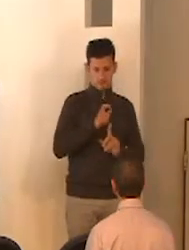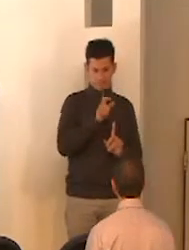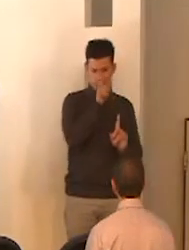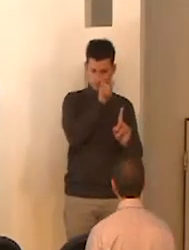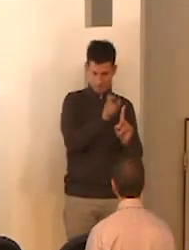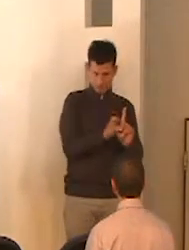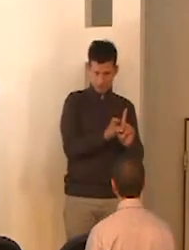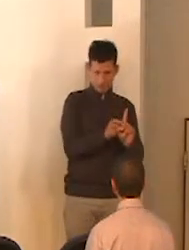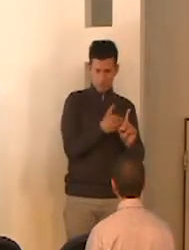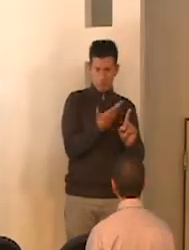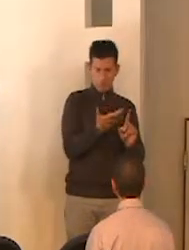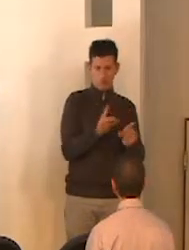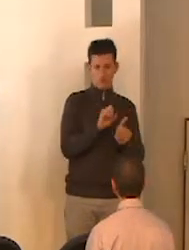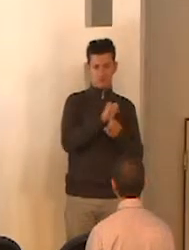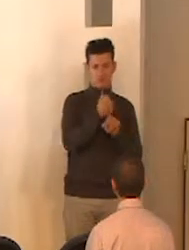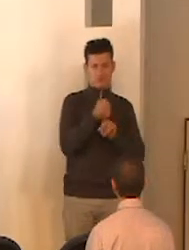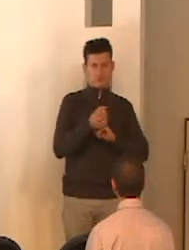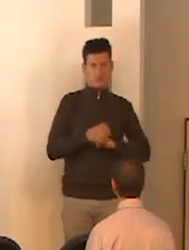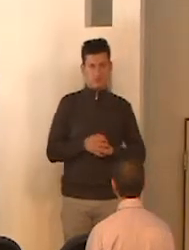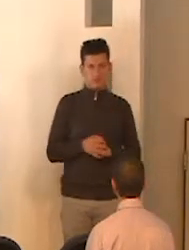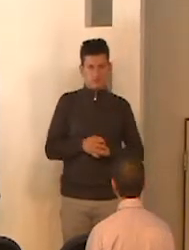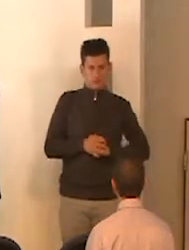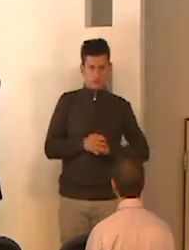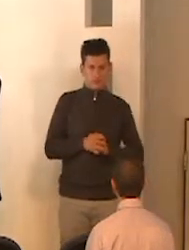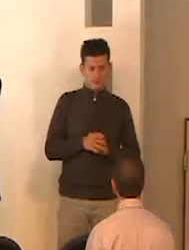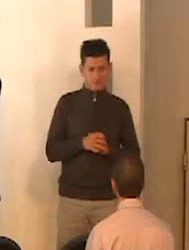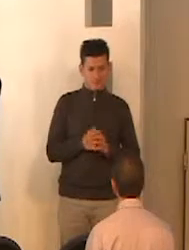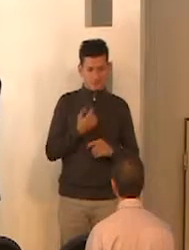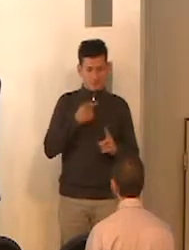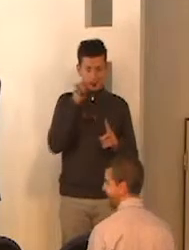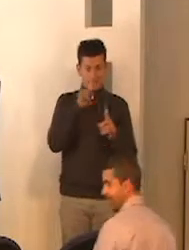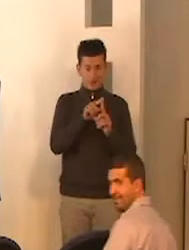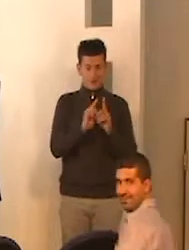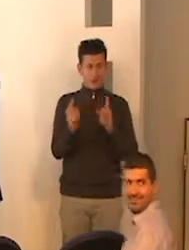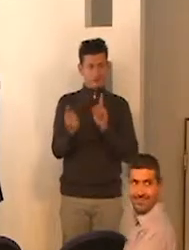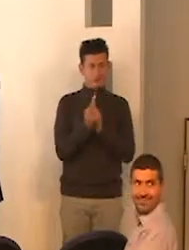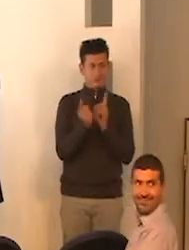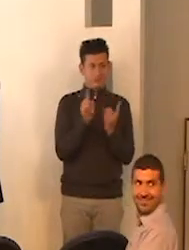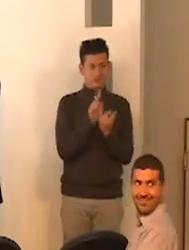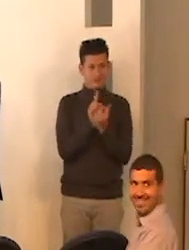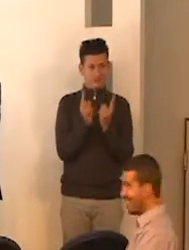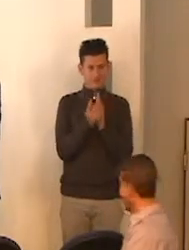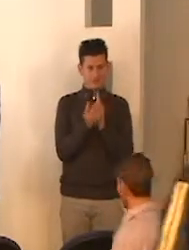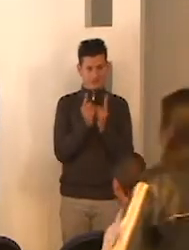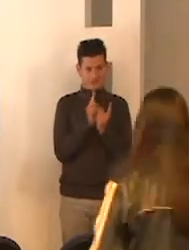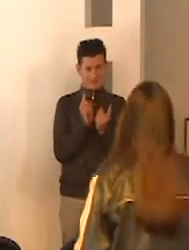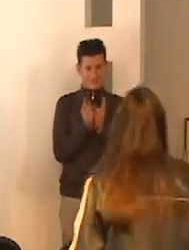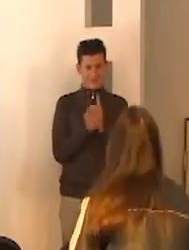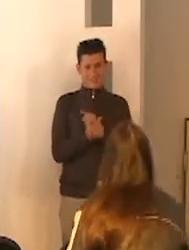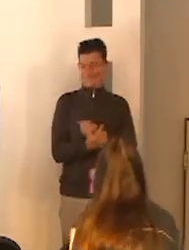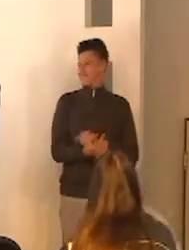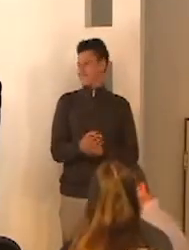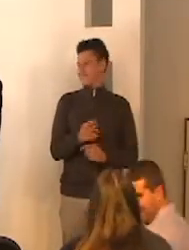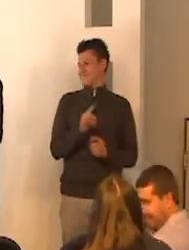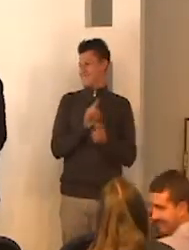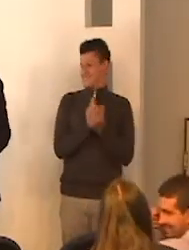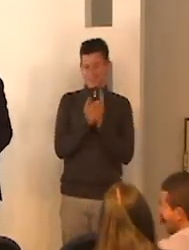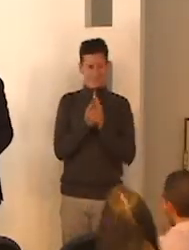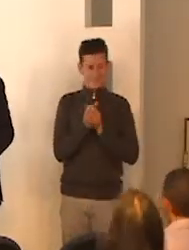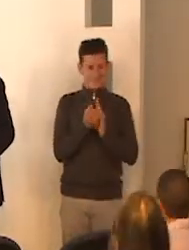y social. La idea de este encuentro, quiero contextualizar un poquito de esto